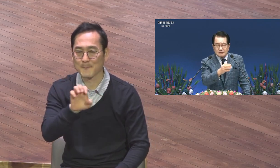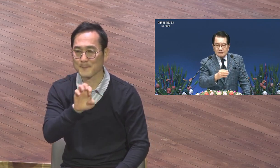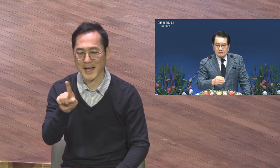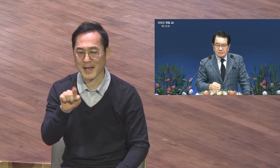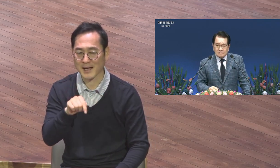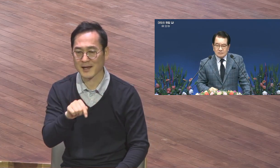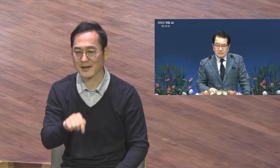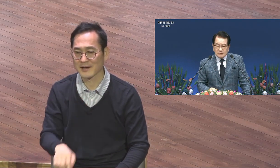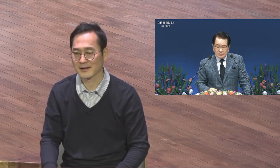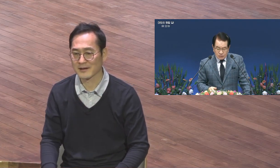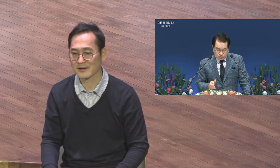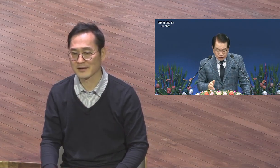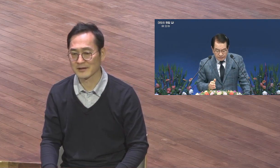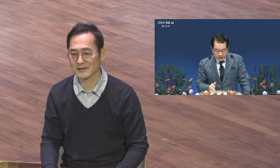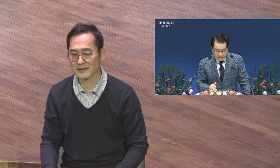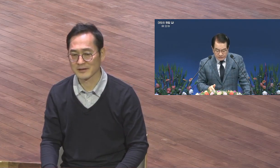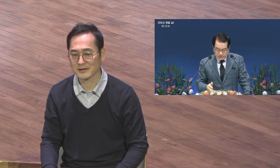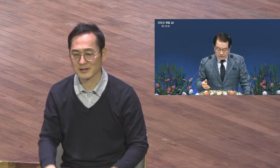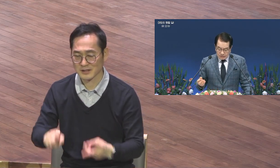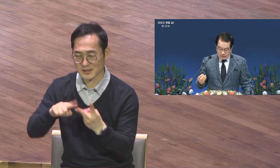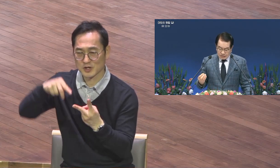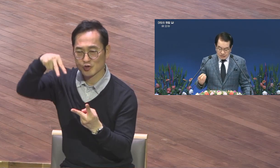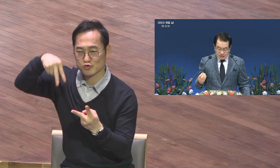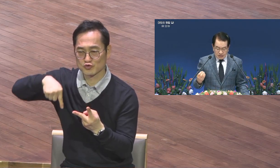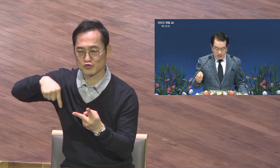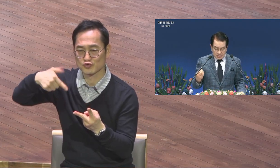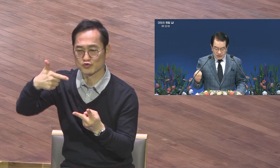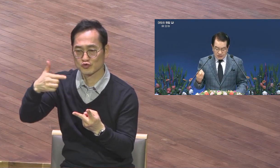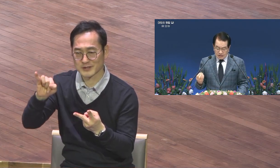앞에 있어요. 그 순위파는